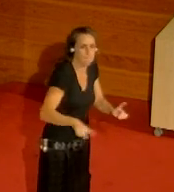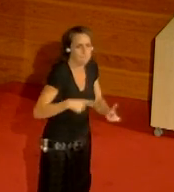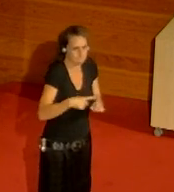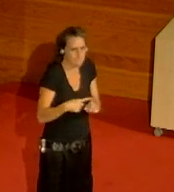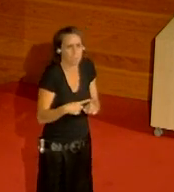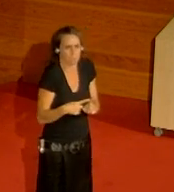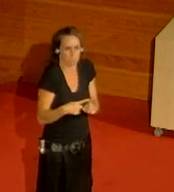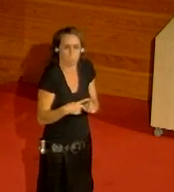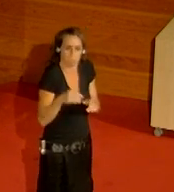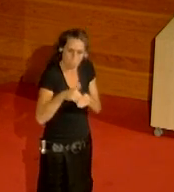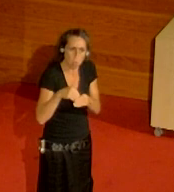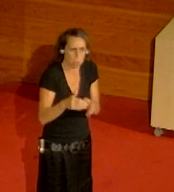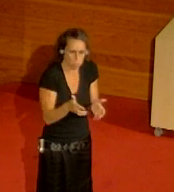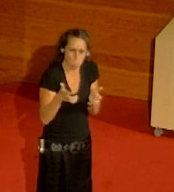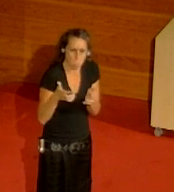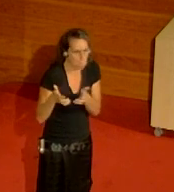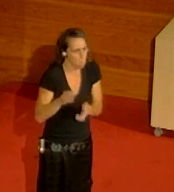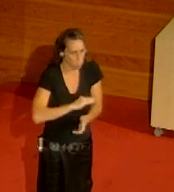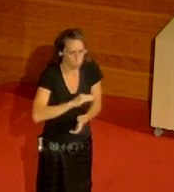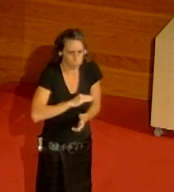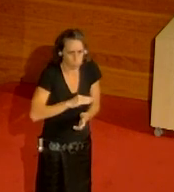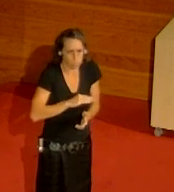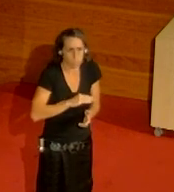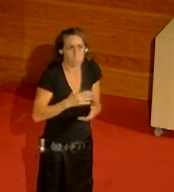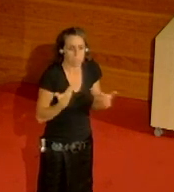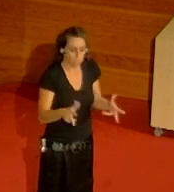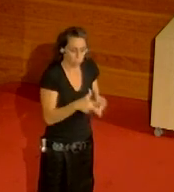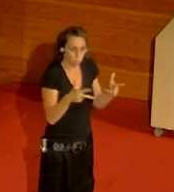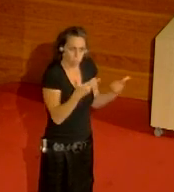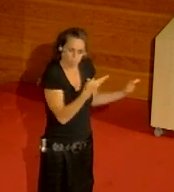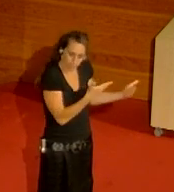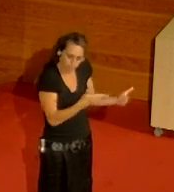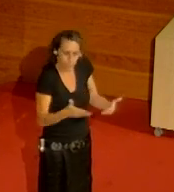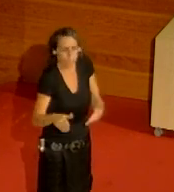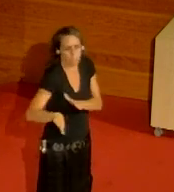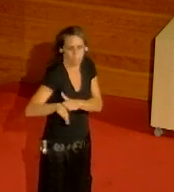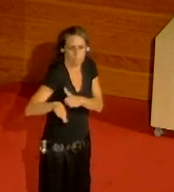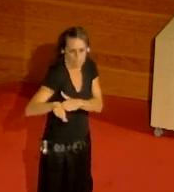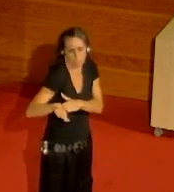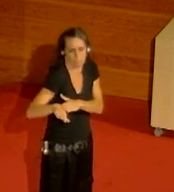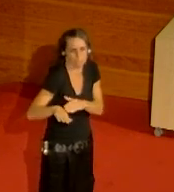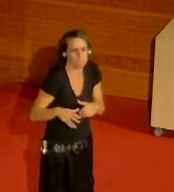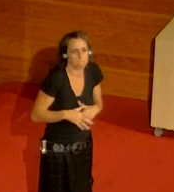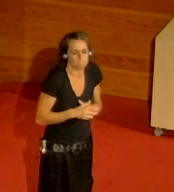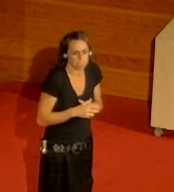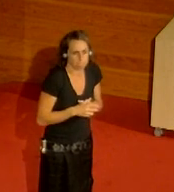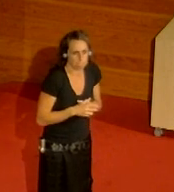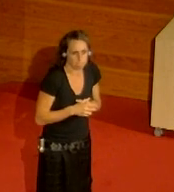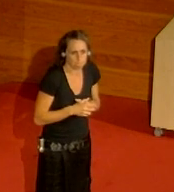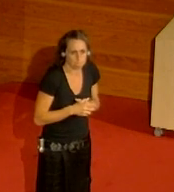escaños este viraje a la derecha de la sociedad israelí se ha traducido en que